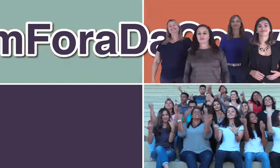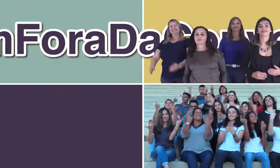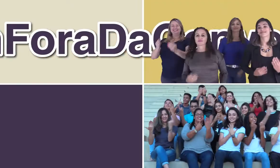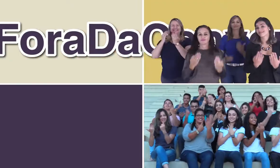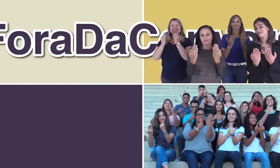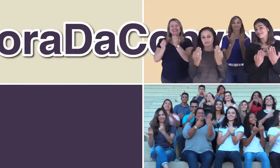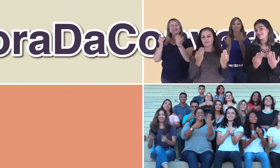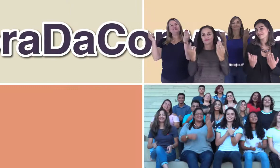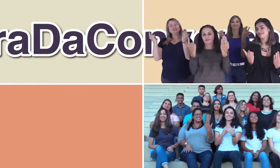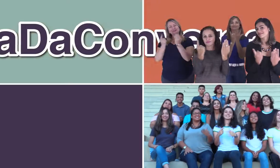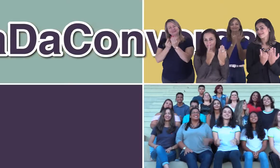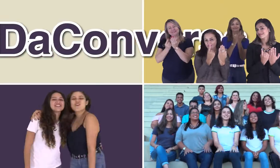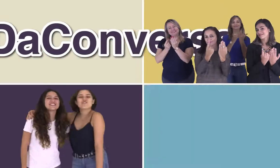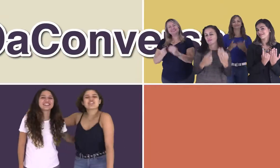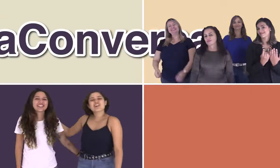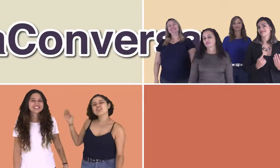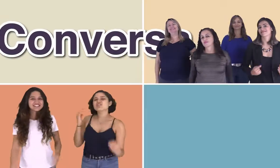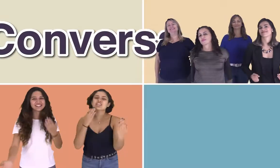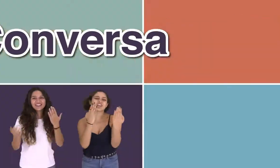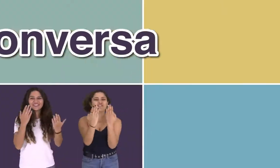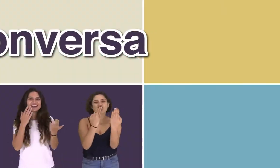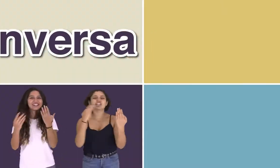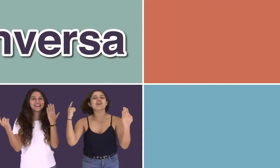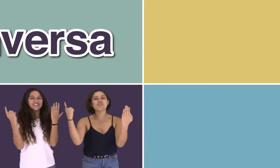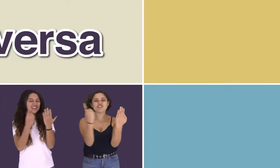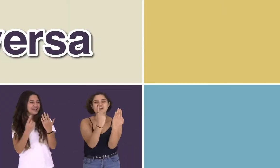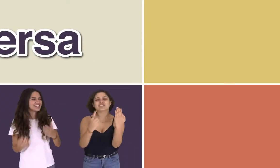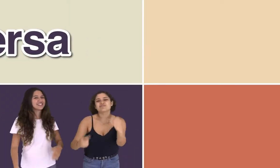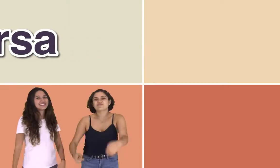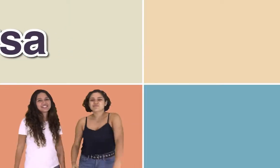Ninguém fora da conversa.